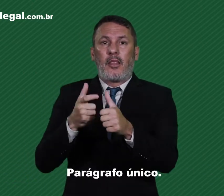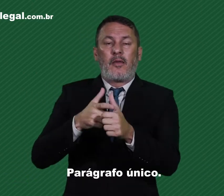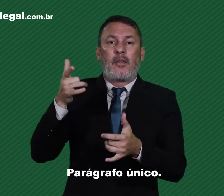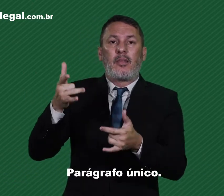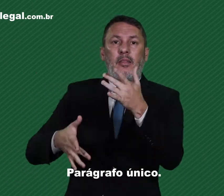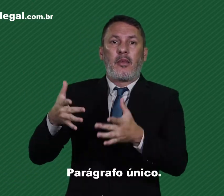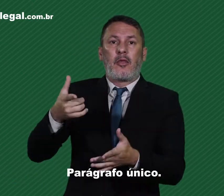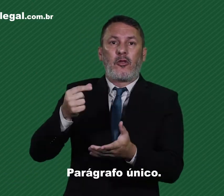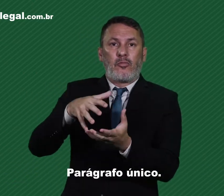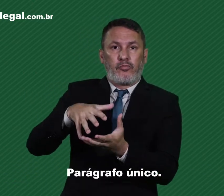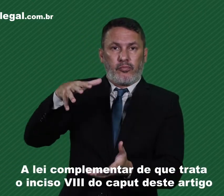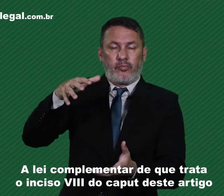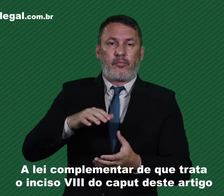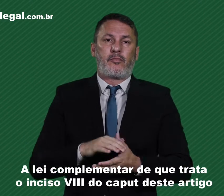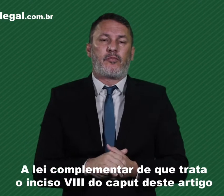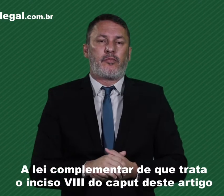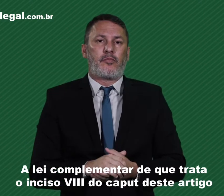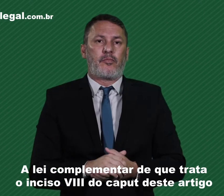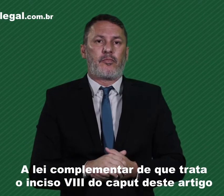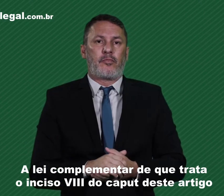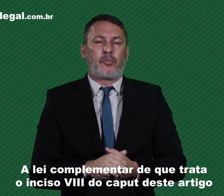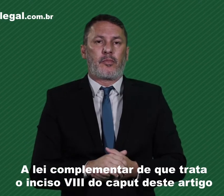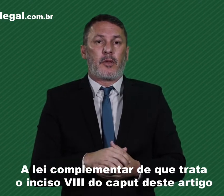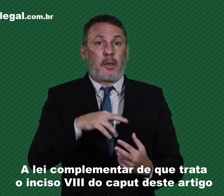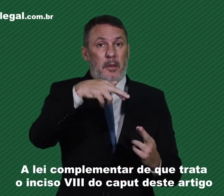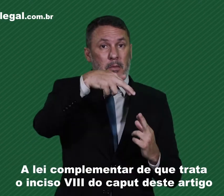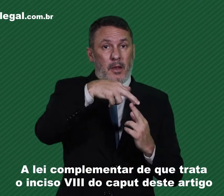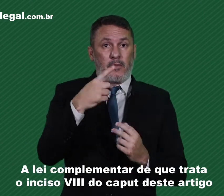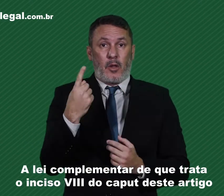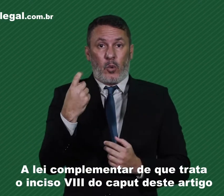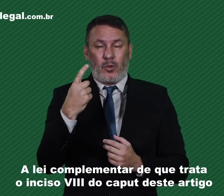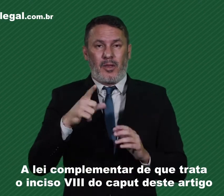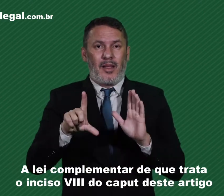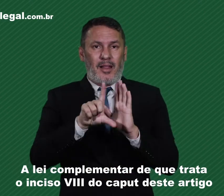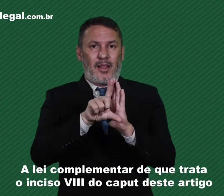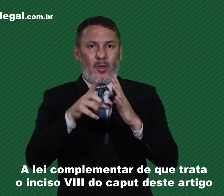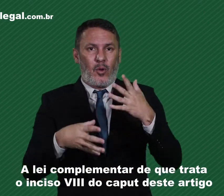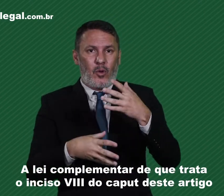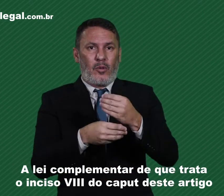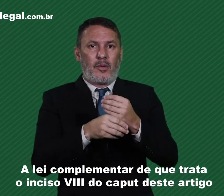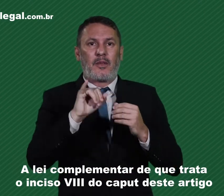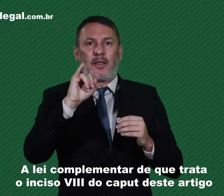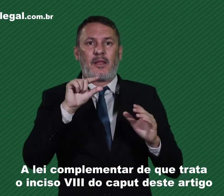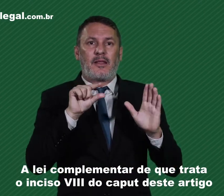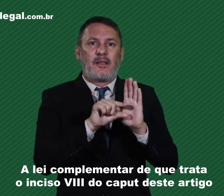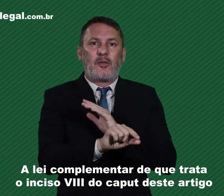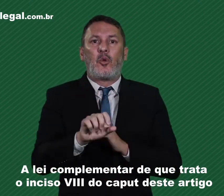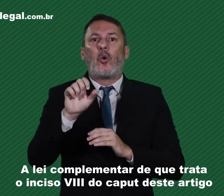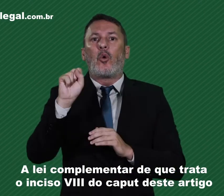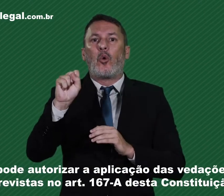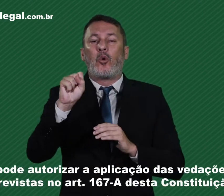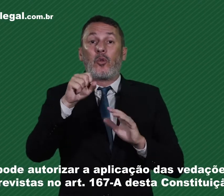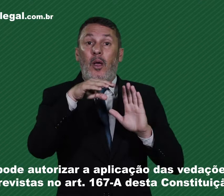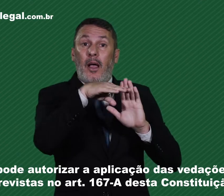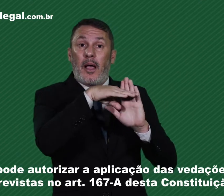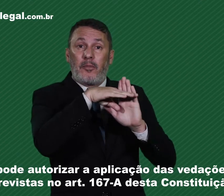parágrafo único a lei complementar de que trata o inciso 8 do caput deste artigo pode